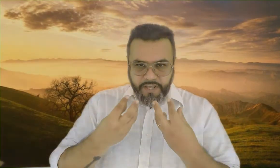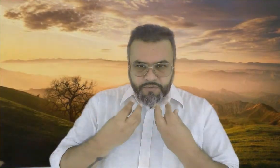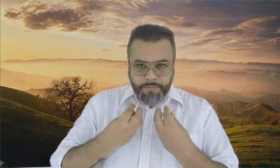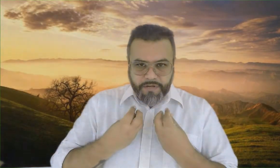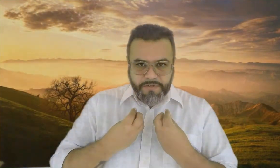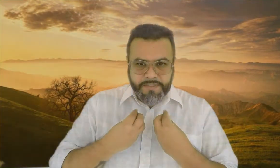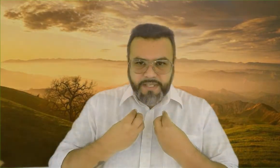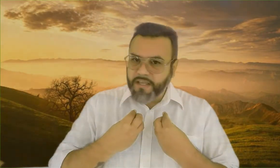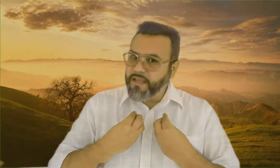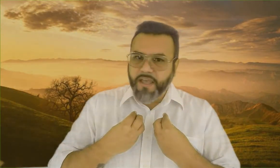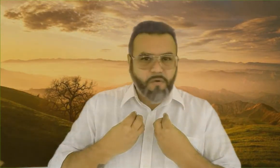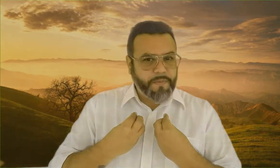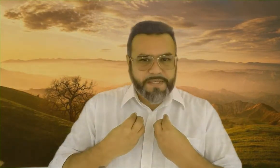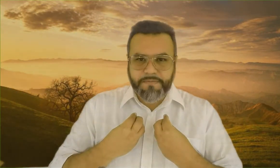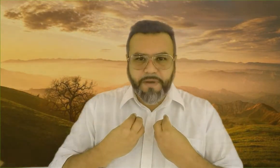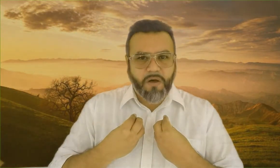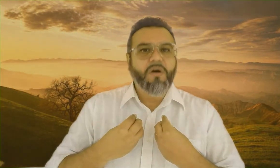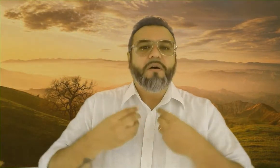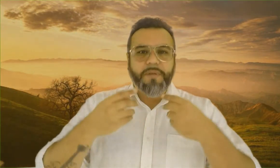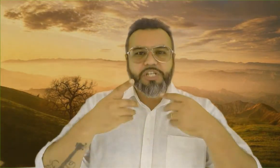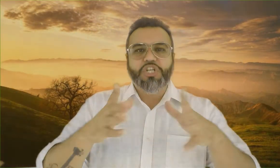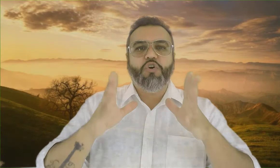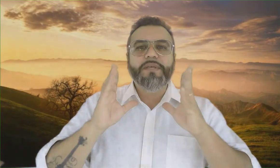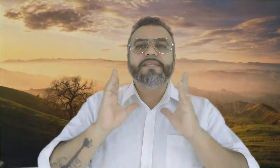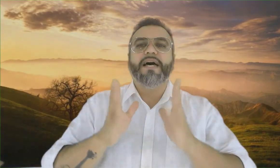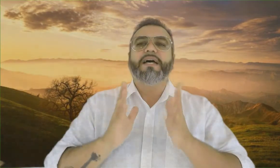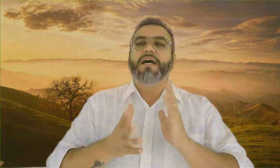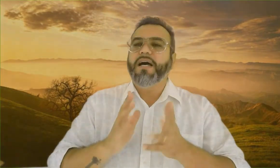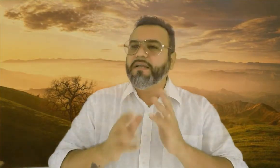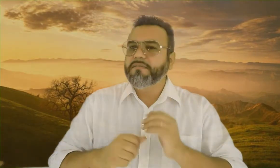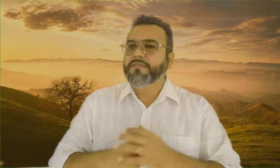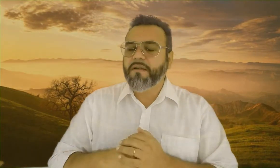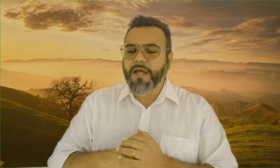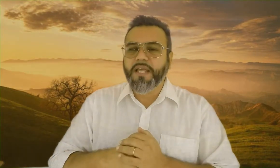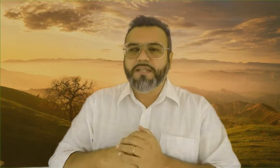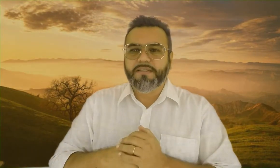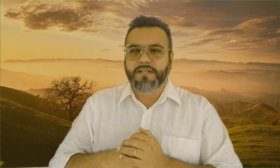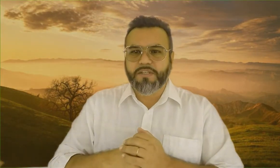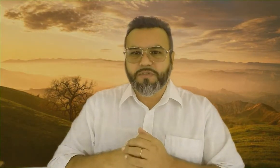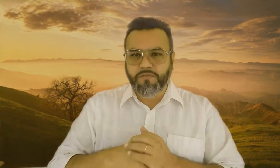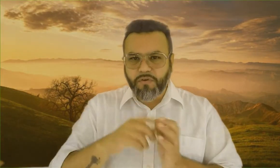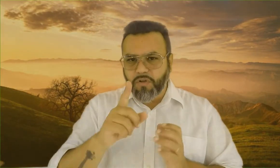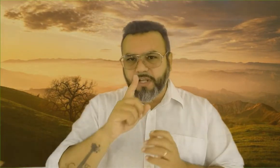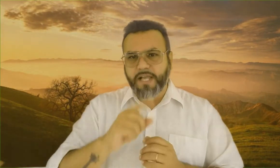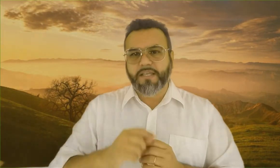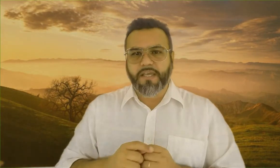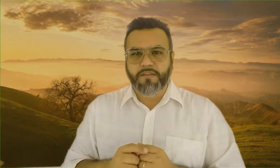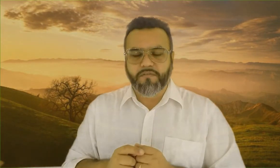para você, é o principal para a gente começar a trabalhar as sinalizações. Eu vou colocar aqui aí no